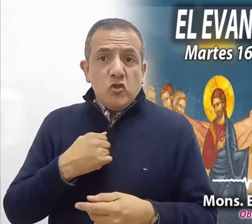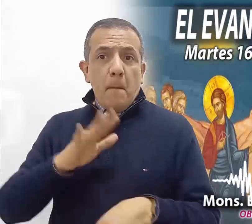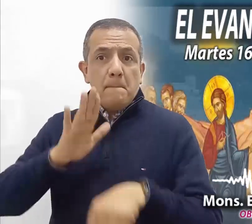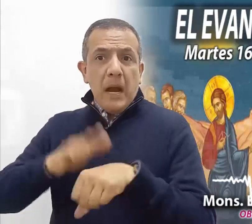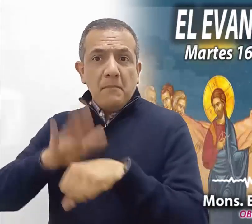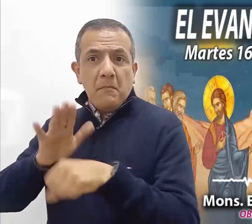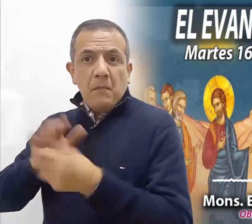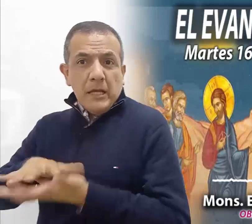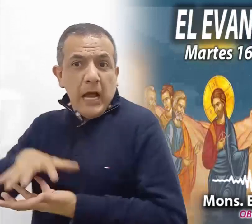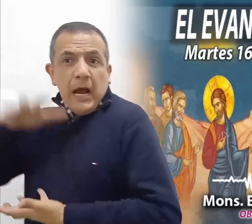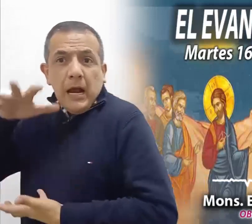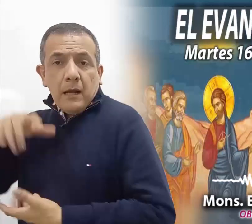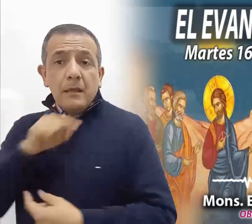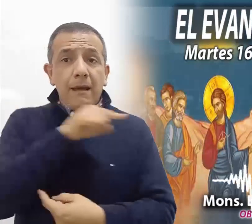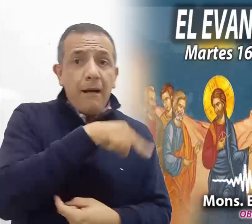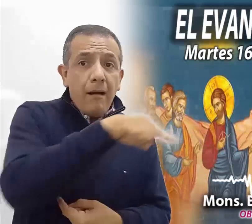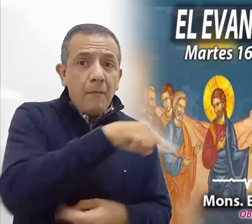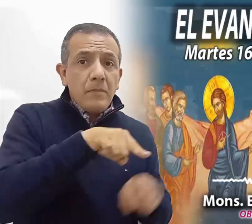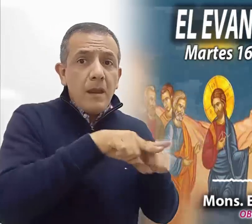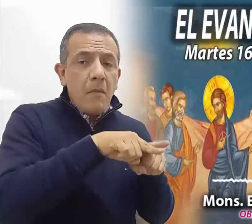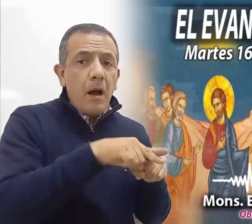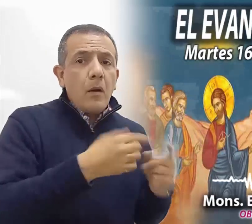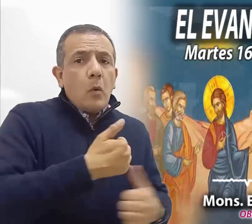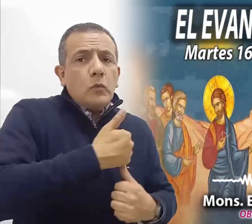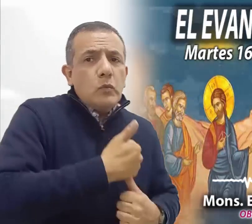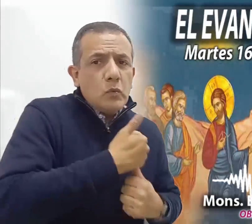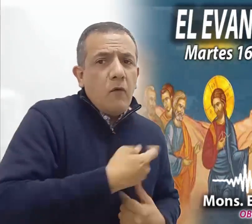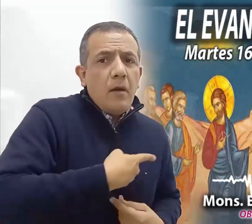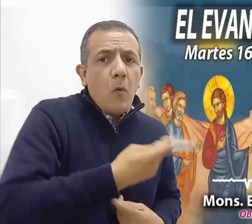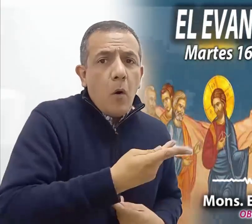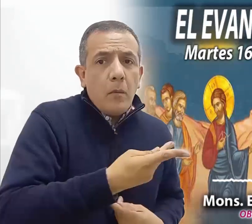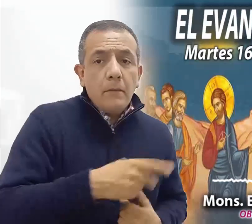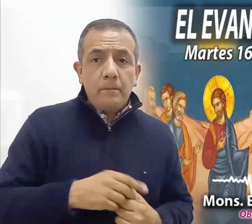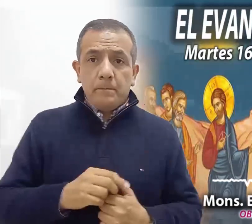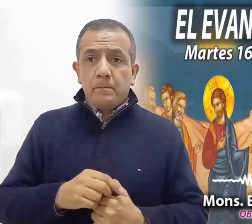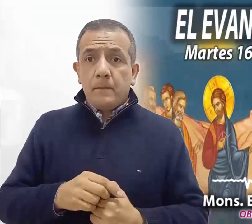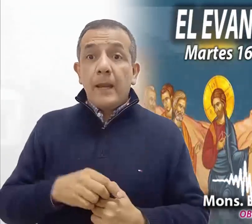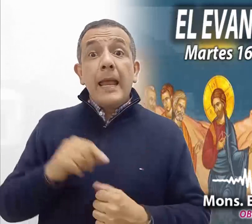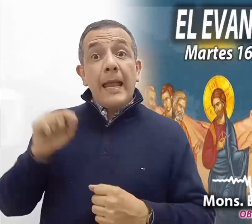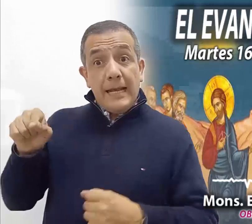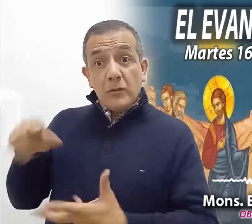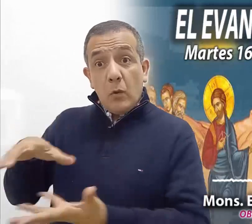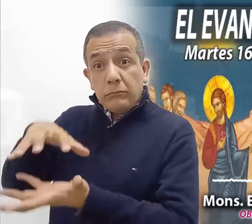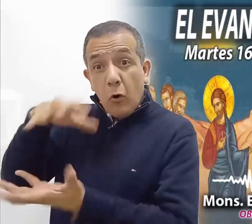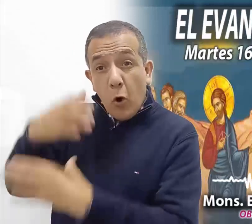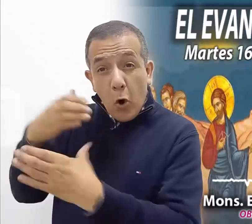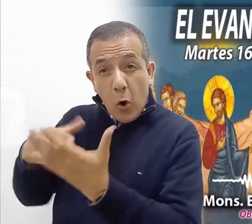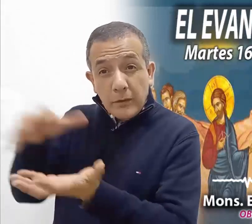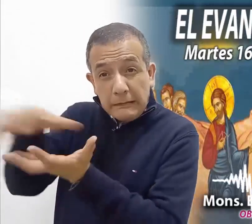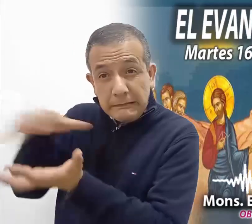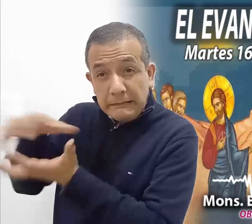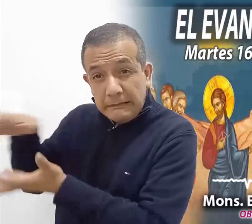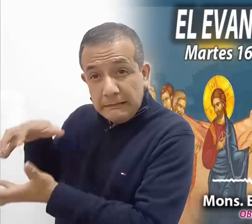hermano sufre necesidad. Pero los bienes producen endurecimiento del corazón y nos